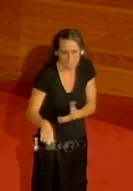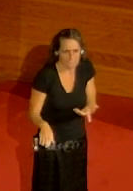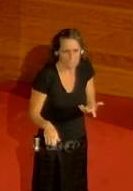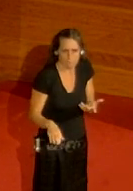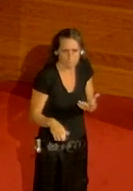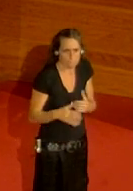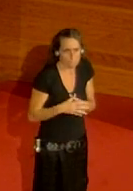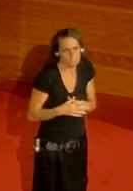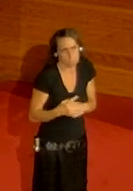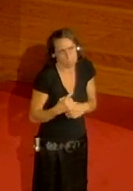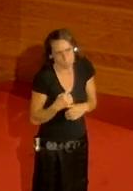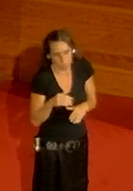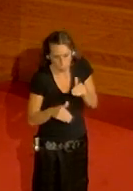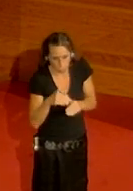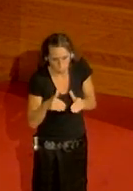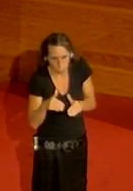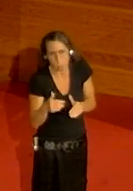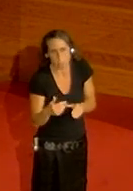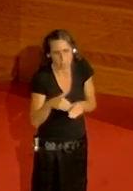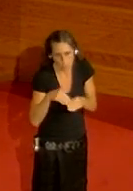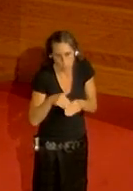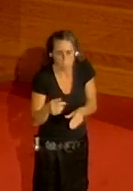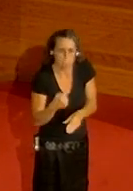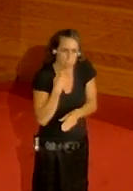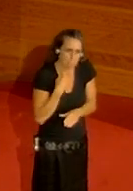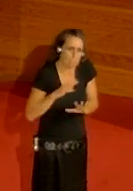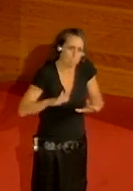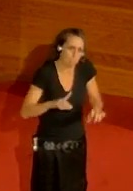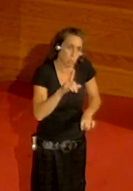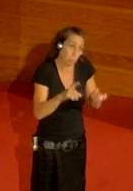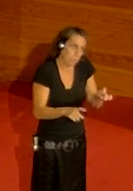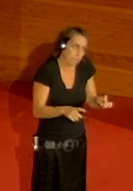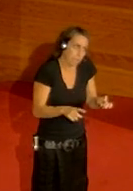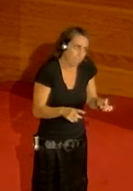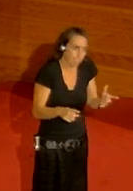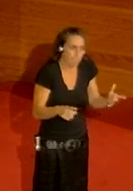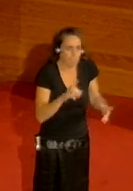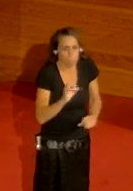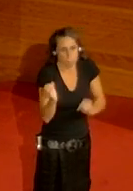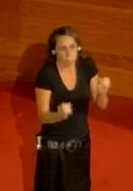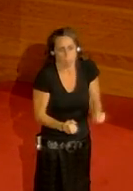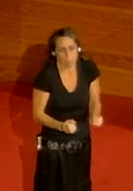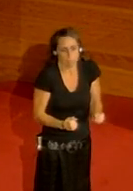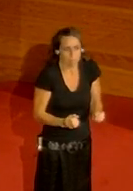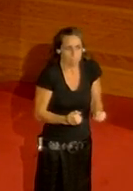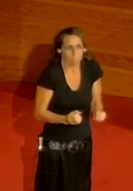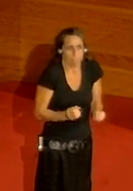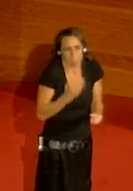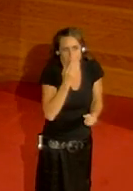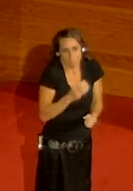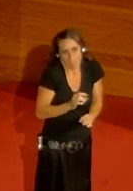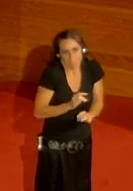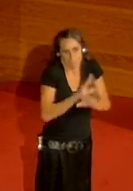votos Pero bueno las encuestas no siempre son fiables al final lo que tenemos es un parlamento y este es